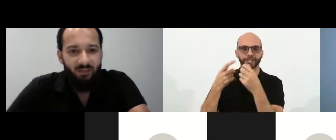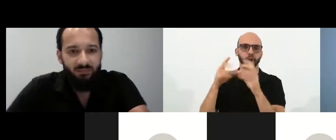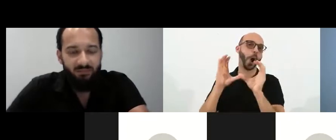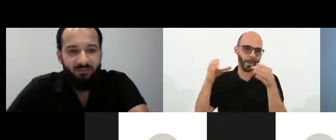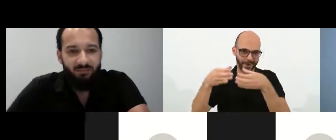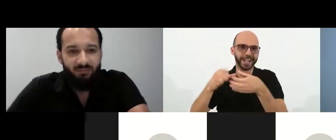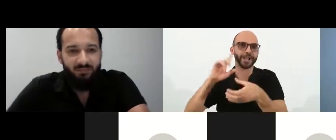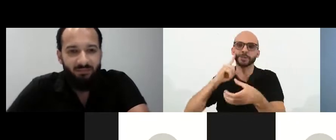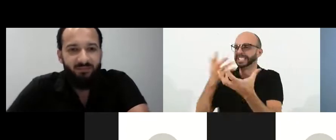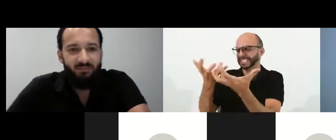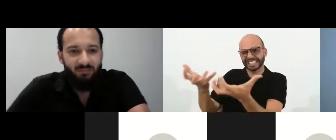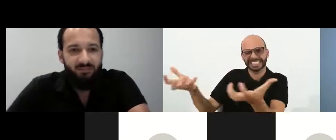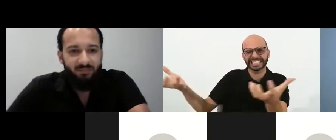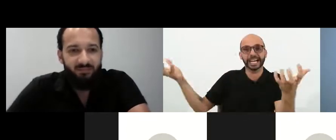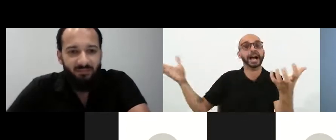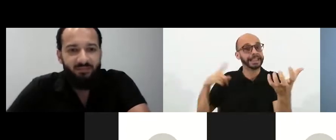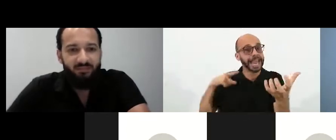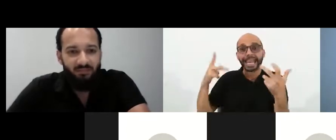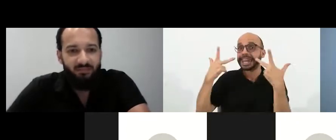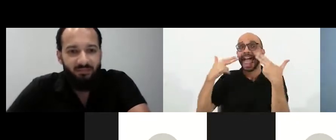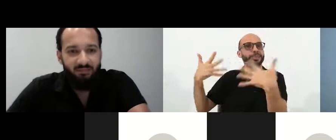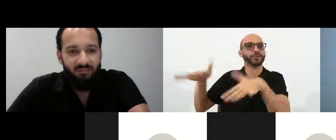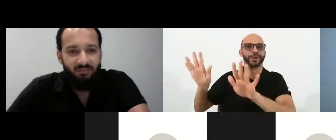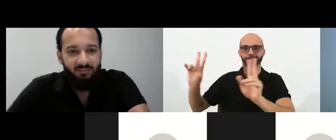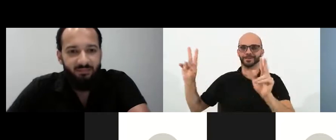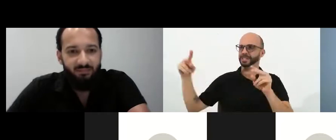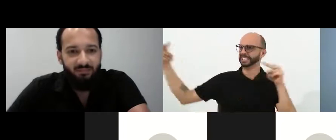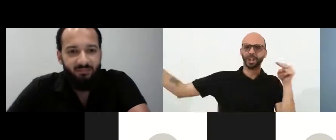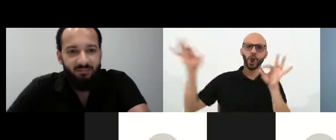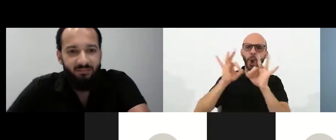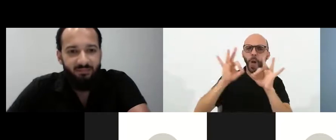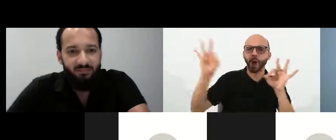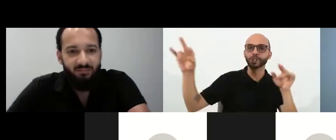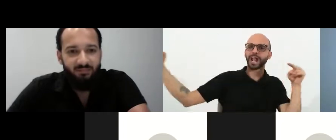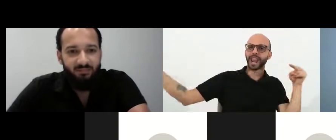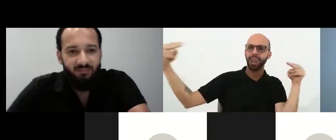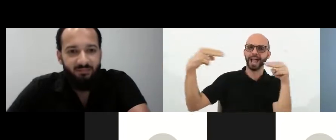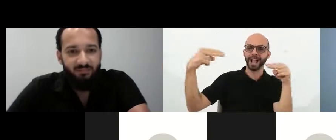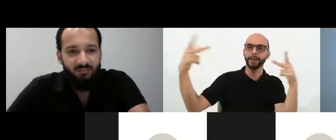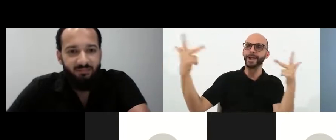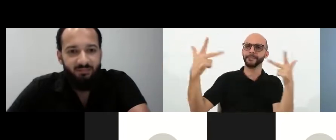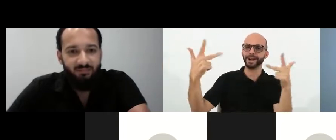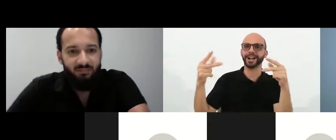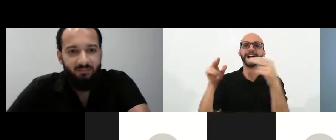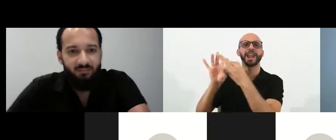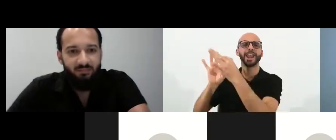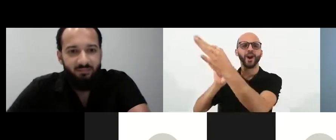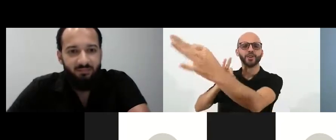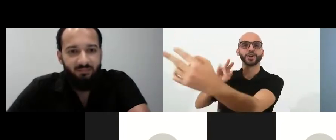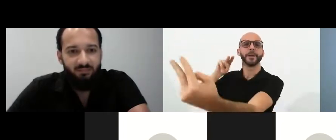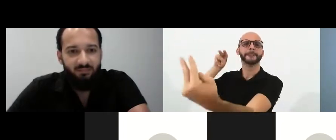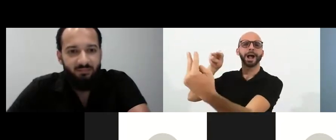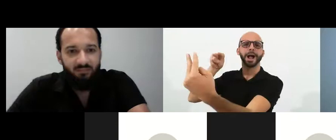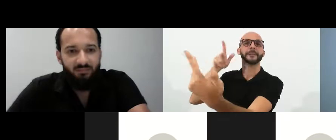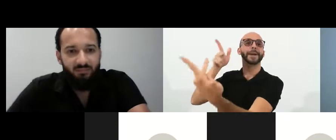presencial, surdos e ouvintes ali na comunidade surda estivessem ali presentes de uma forma bem natural, de longe nós